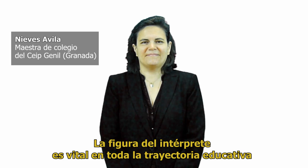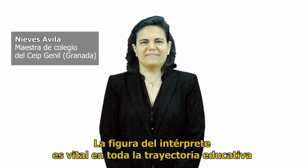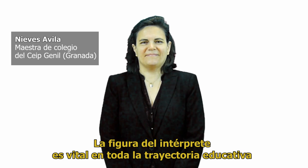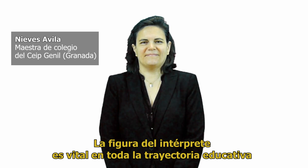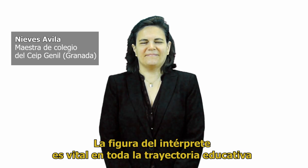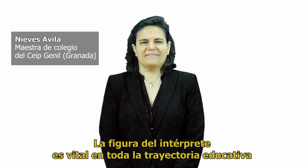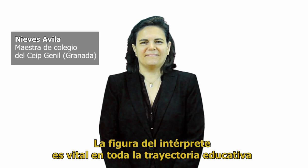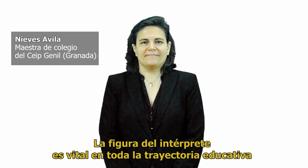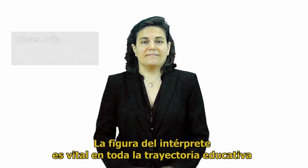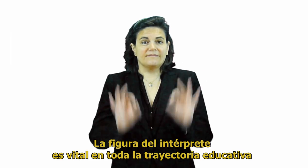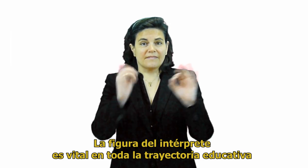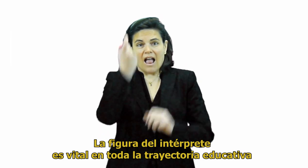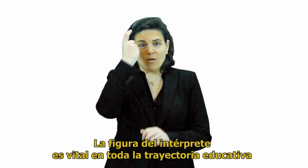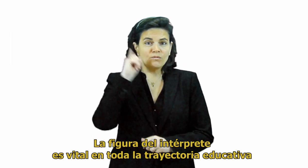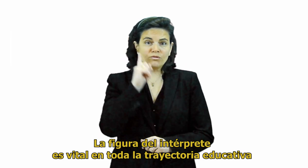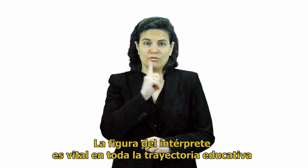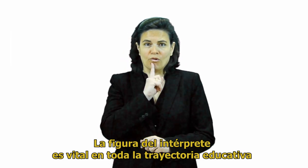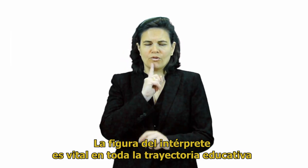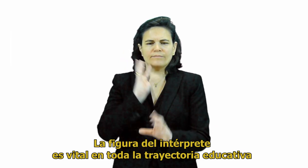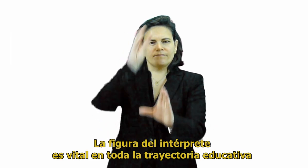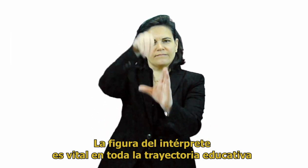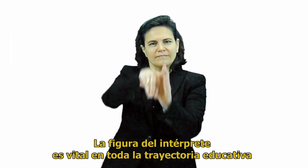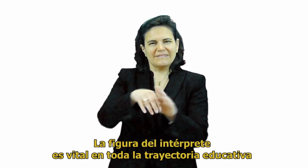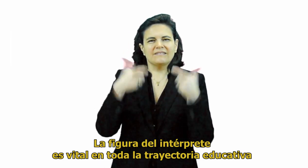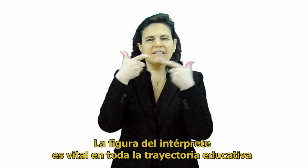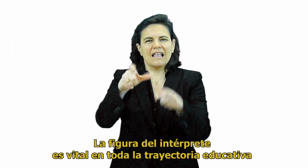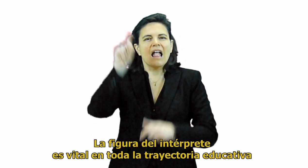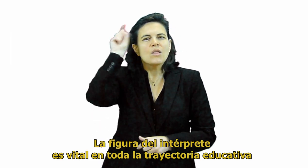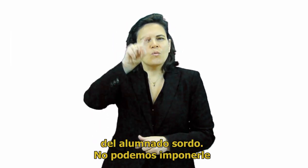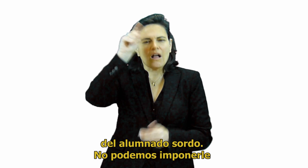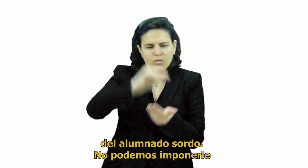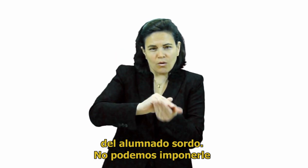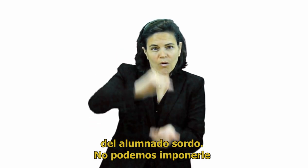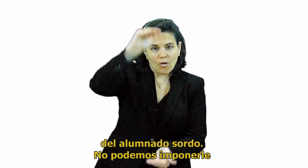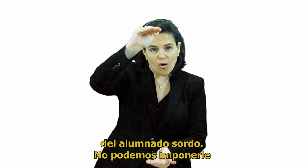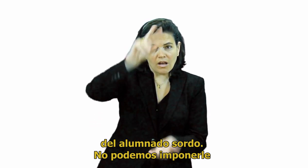La figura del intérprete es vital en toda la trayectoria educativa del alumnado sordo.